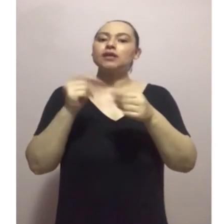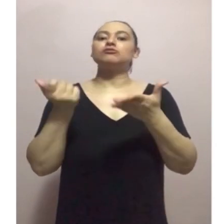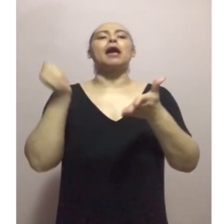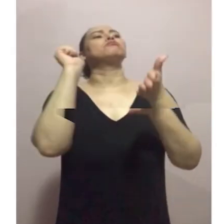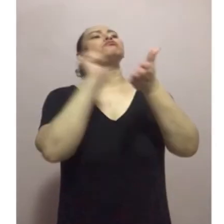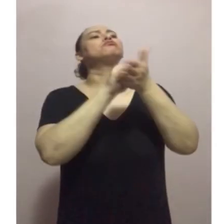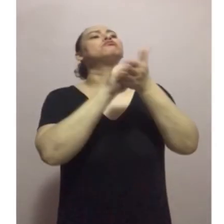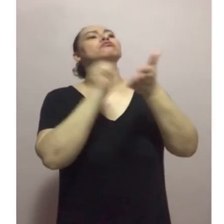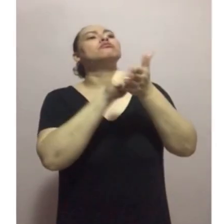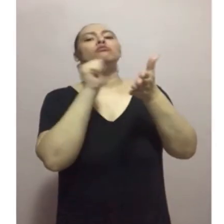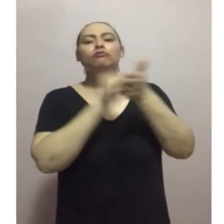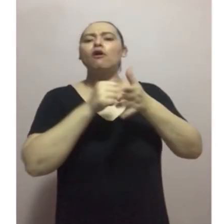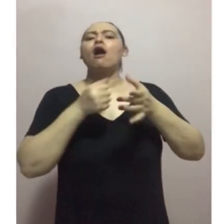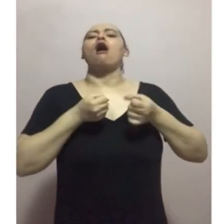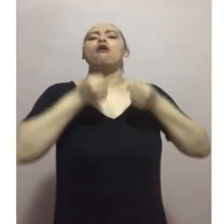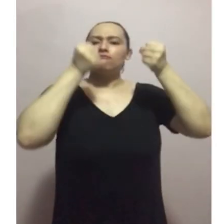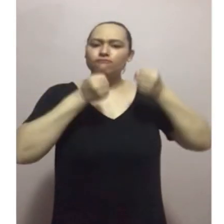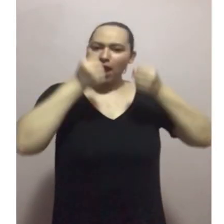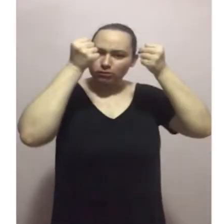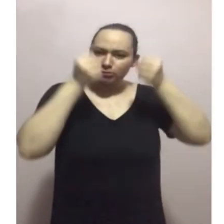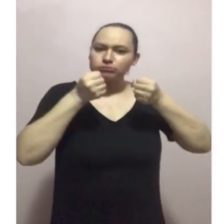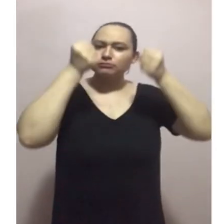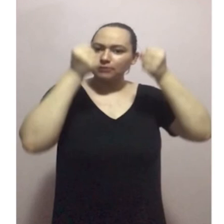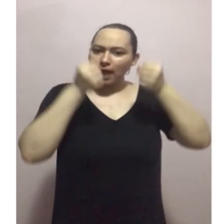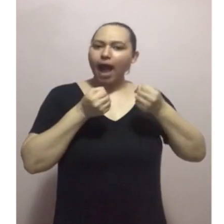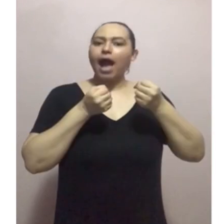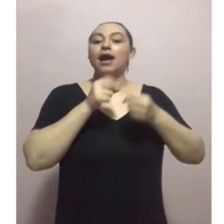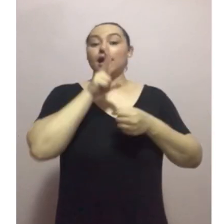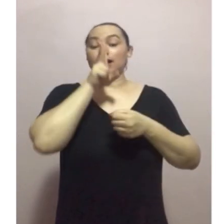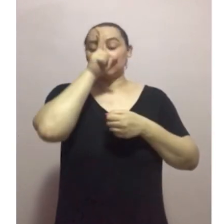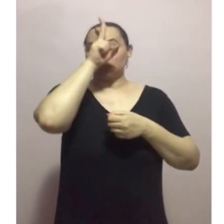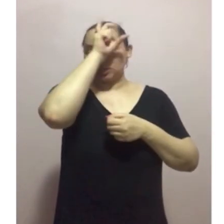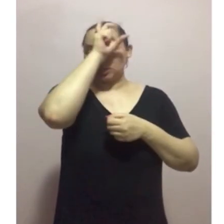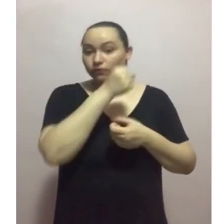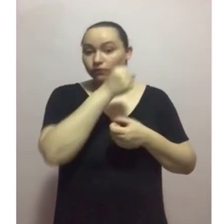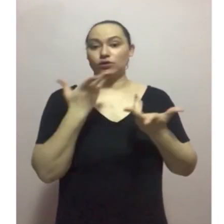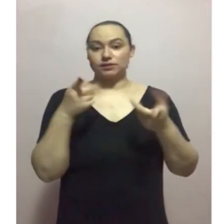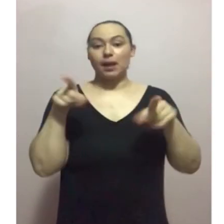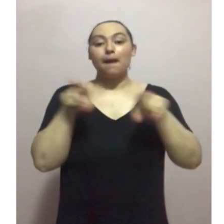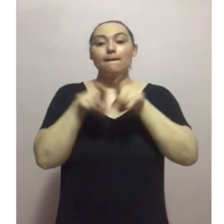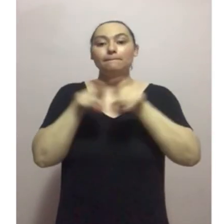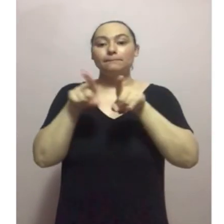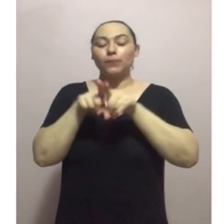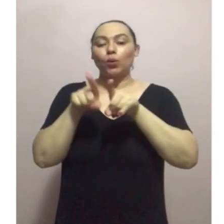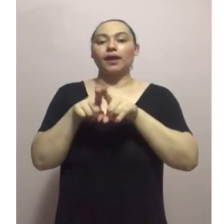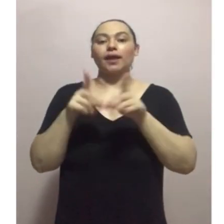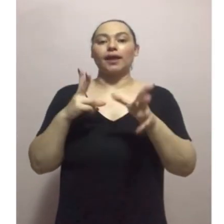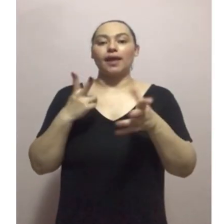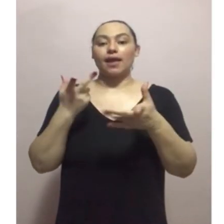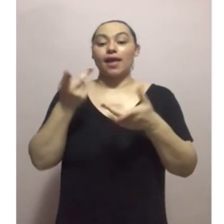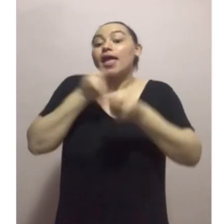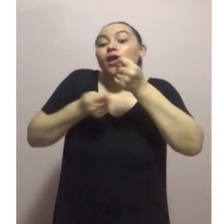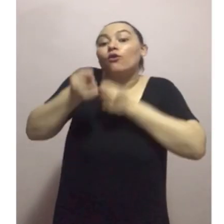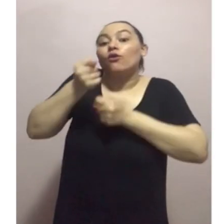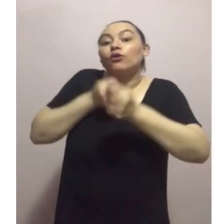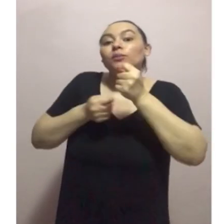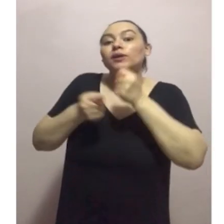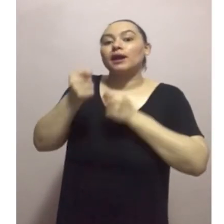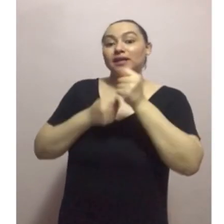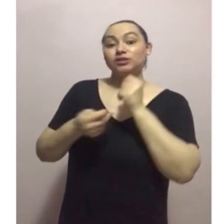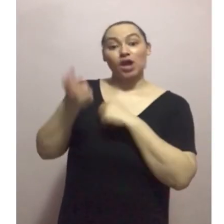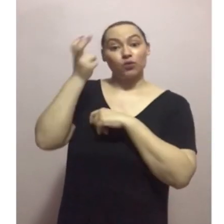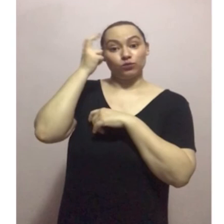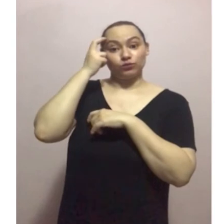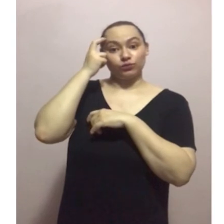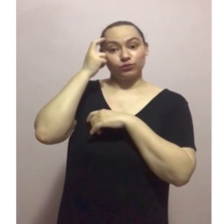na porta, vai lutar e vai continuar. Eles Até vão porque, passar. né, economicamente, a cultura